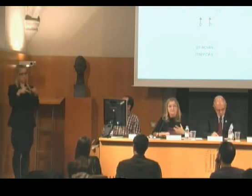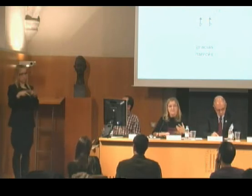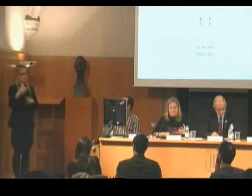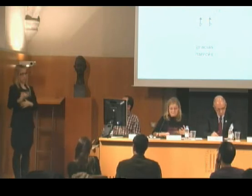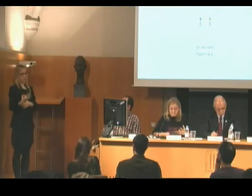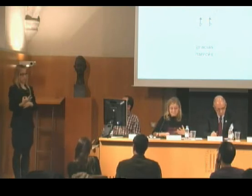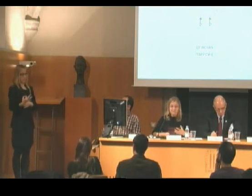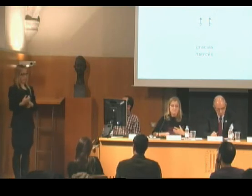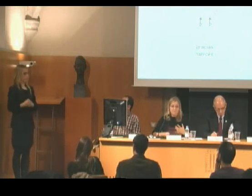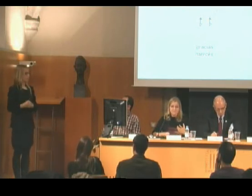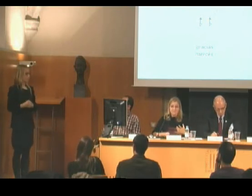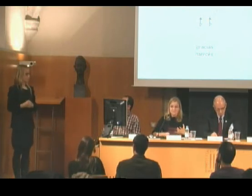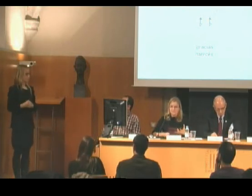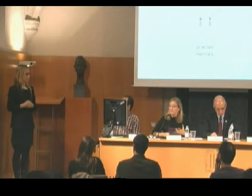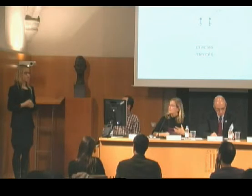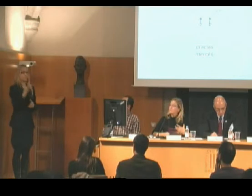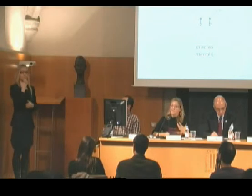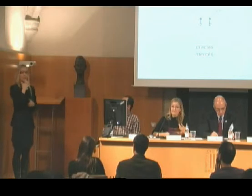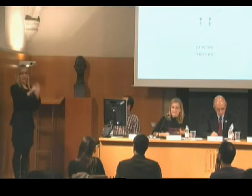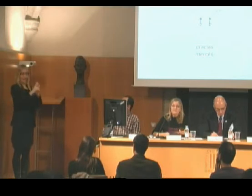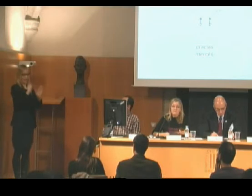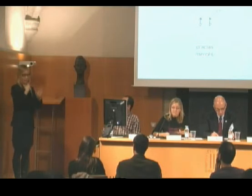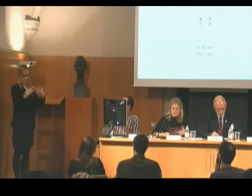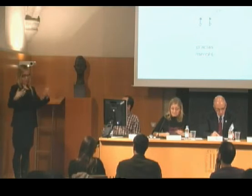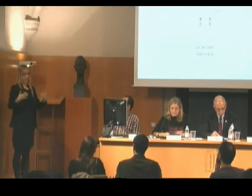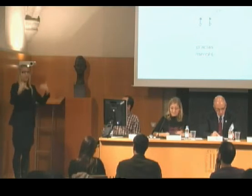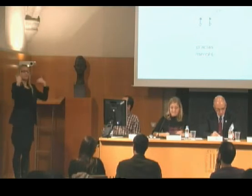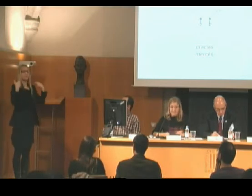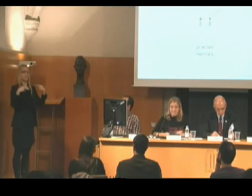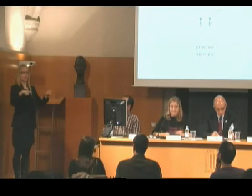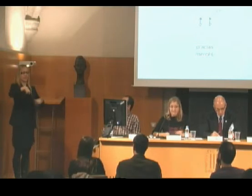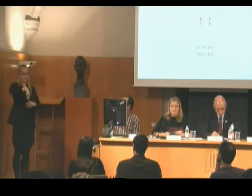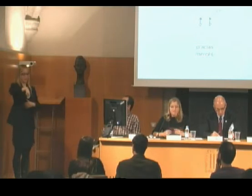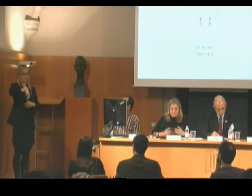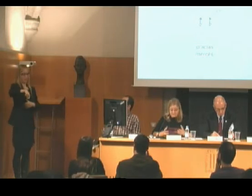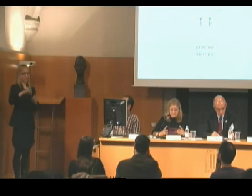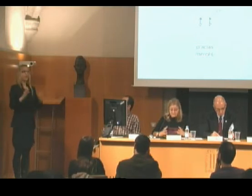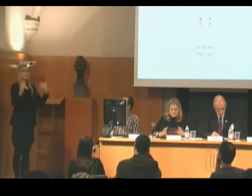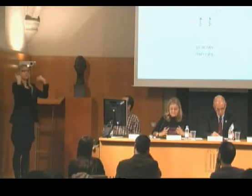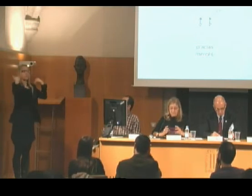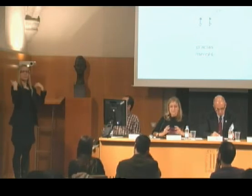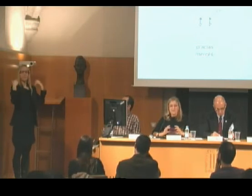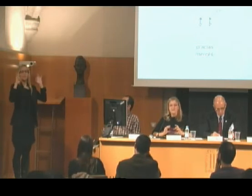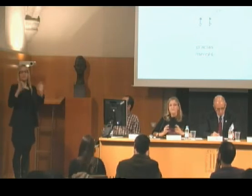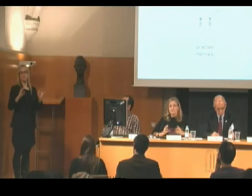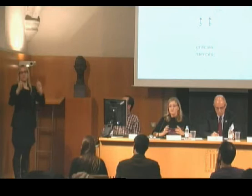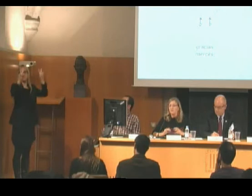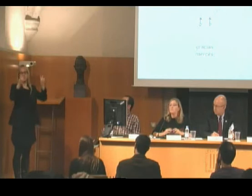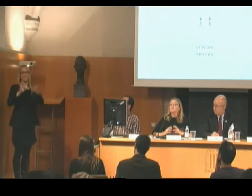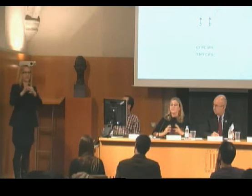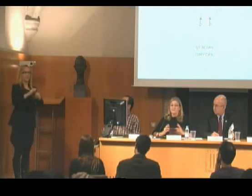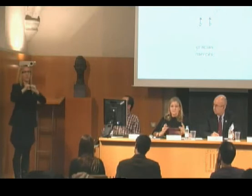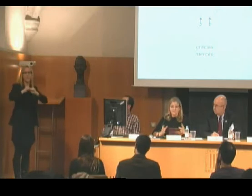Directament el decret també el cita, un és el Departament de Presidència, en aquella responsabilitat que té sobre la difusió